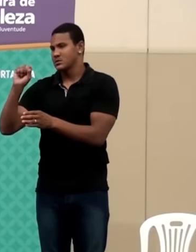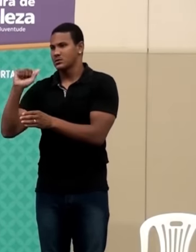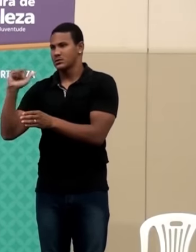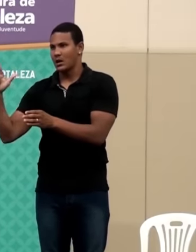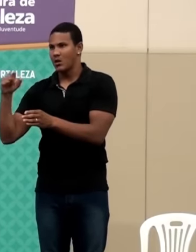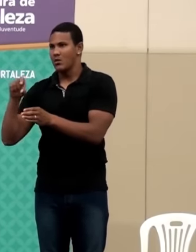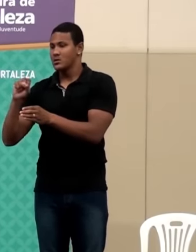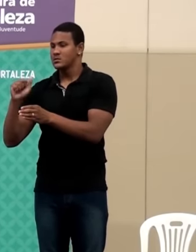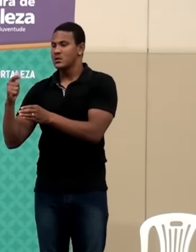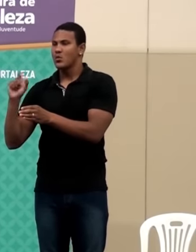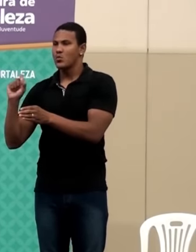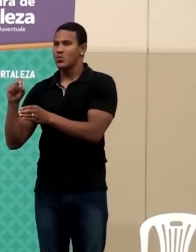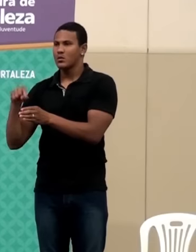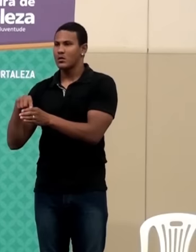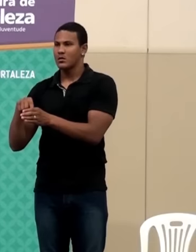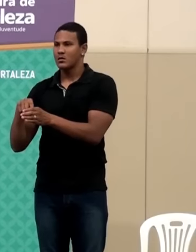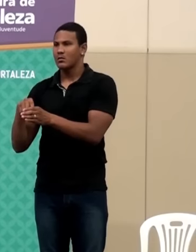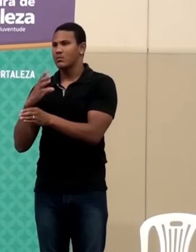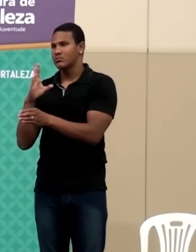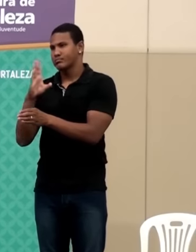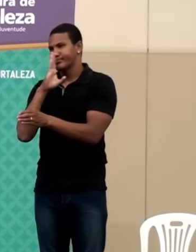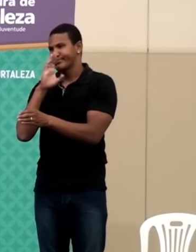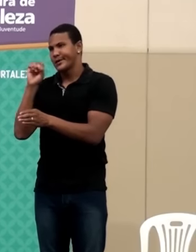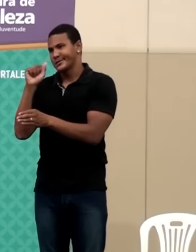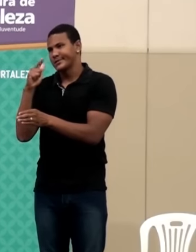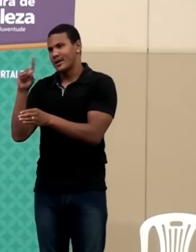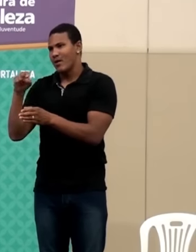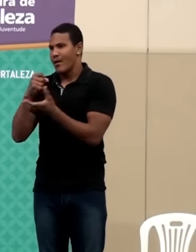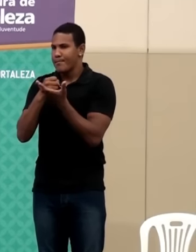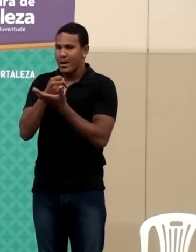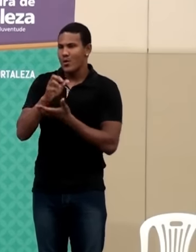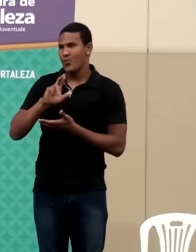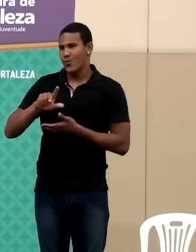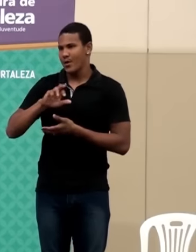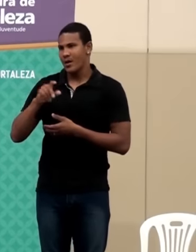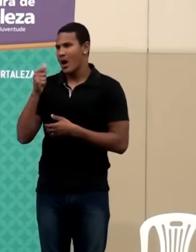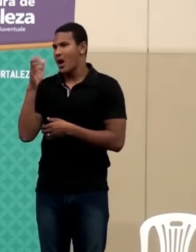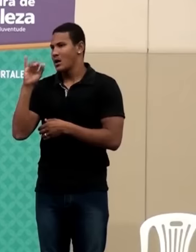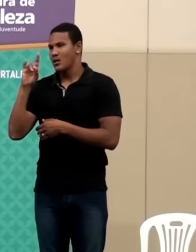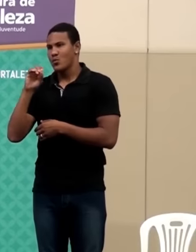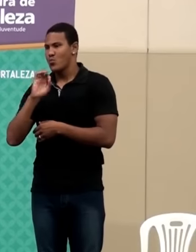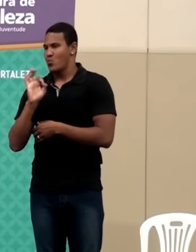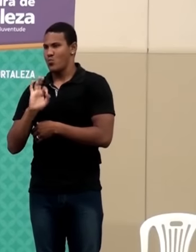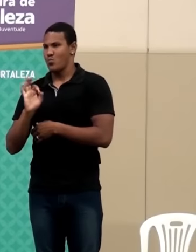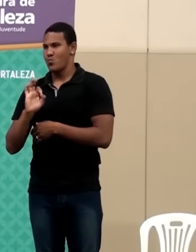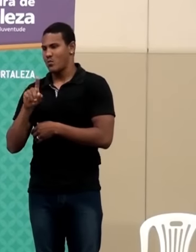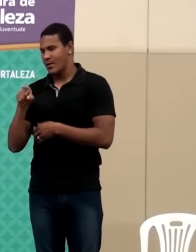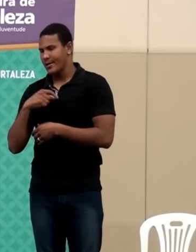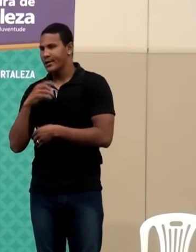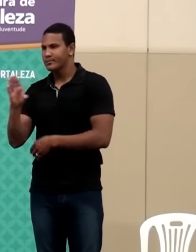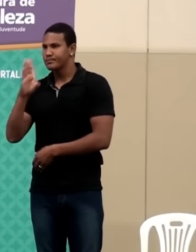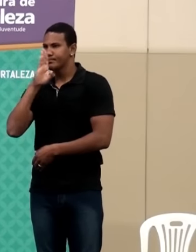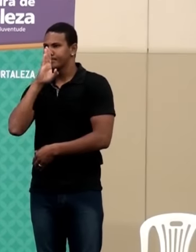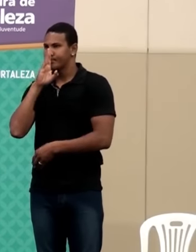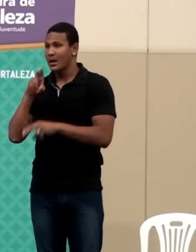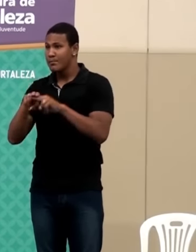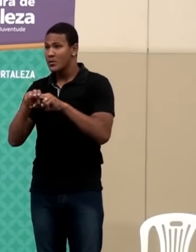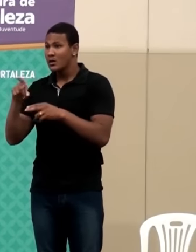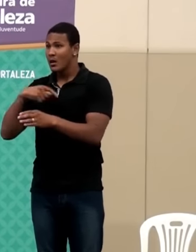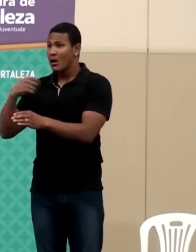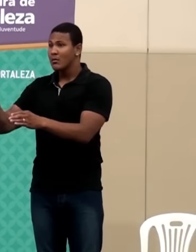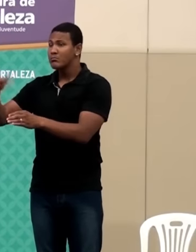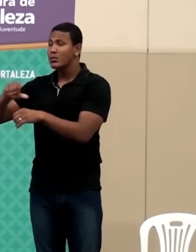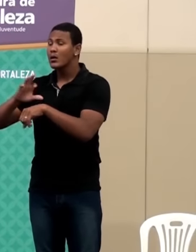a solução vai ser o quê? Neutra. Se a solução é neutra, qual é a coloração que fica para a solução